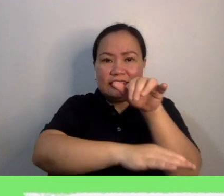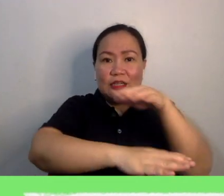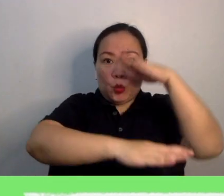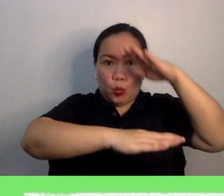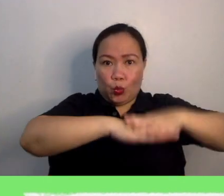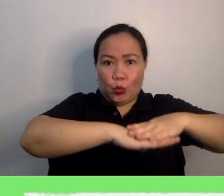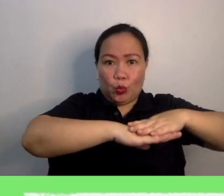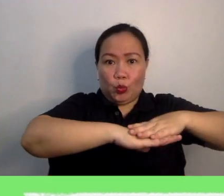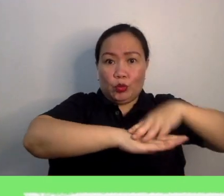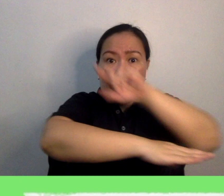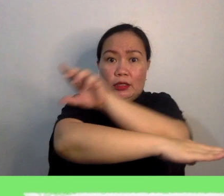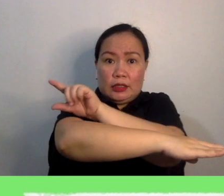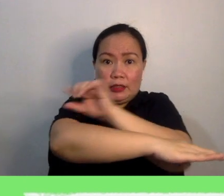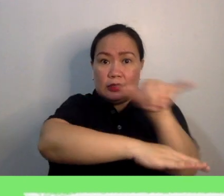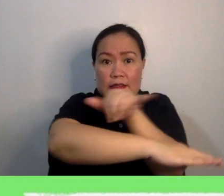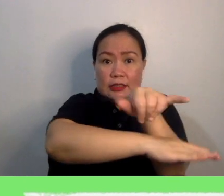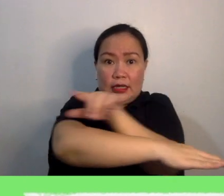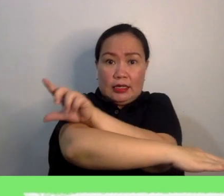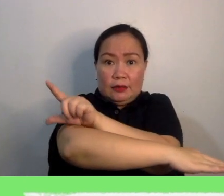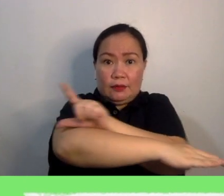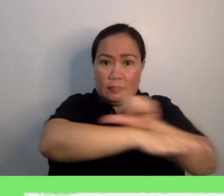line po sila. Okay?